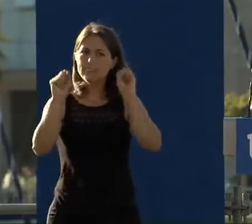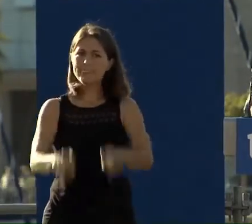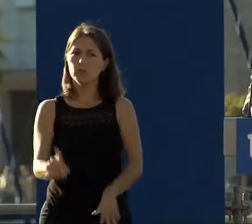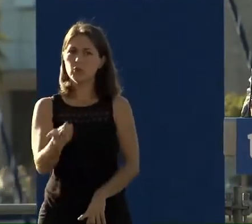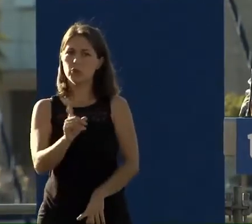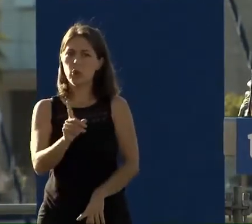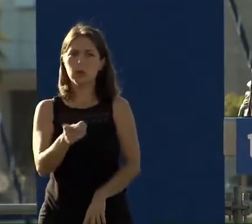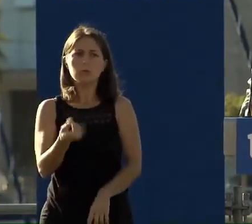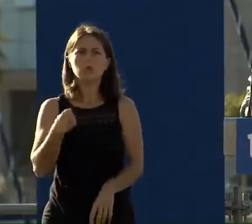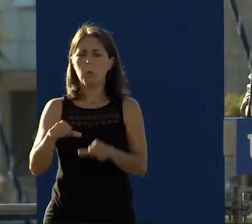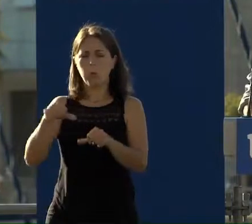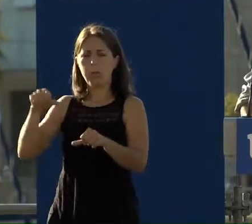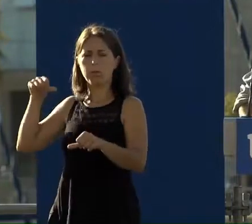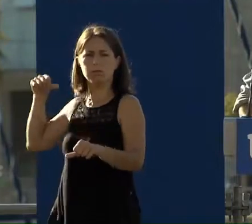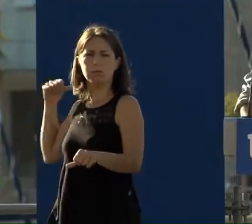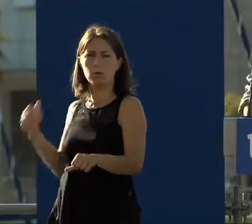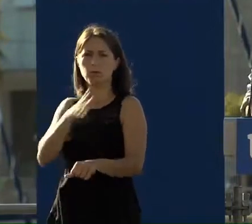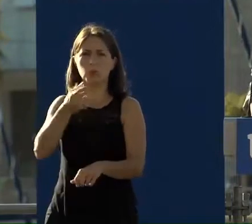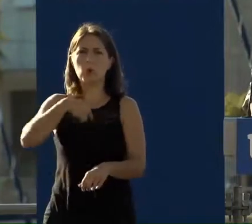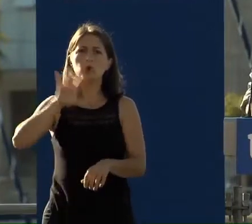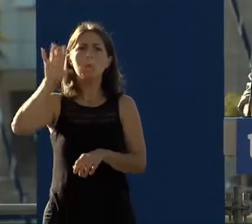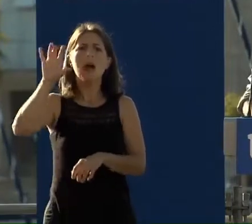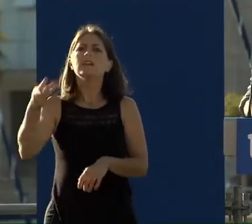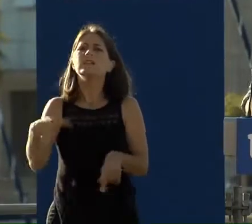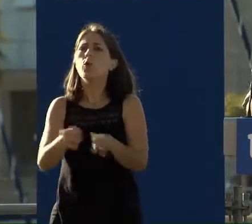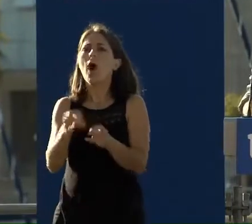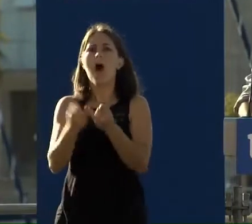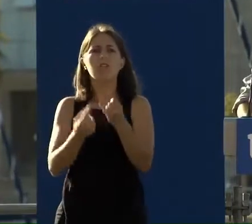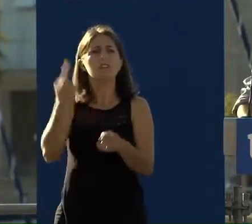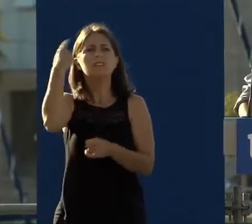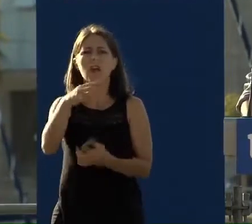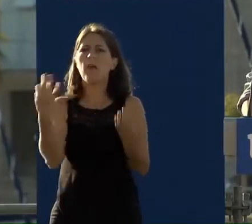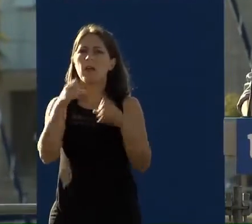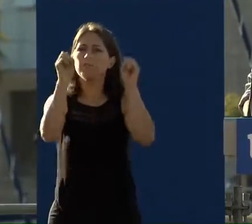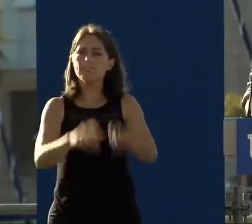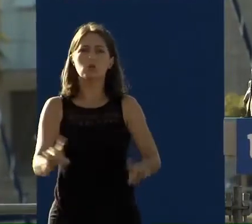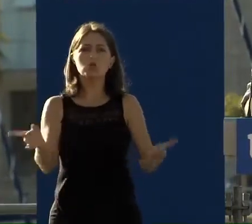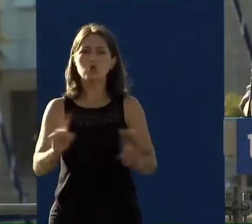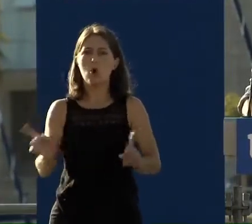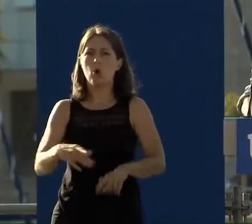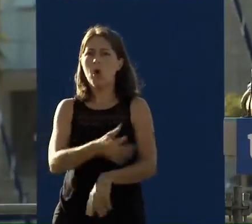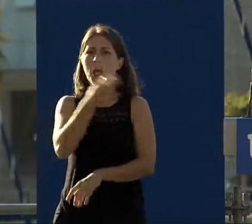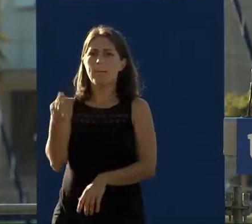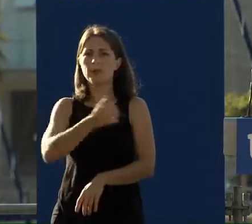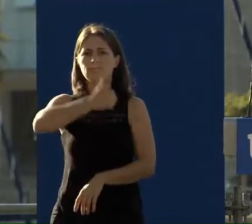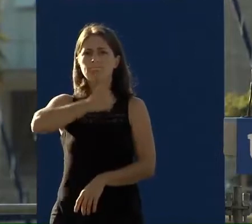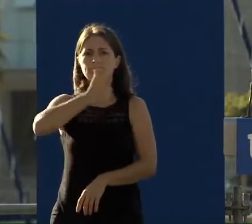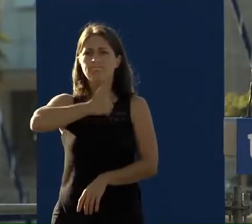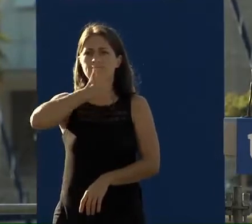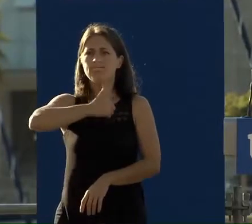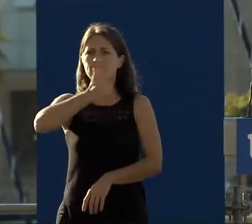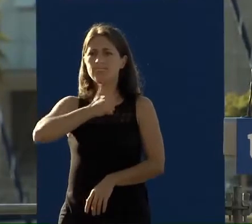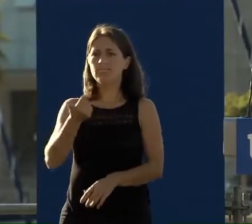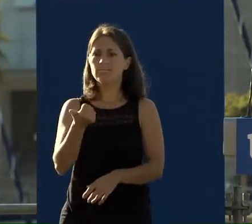rendida, como tantas veces, porque a xente do noso país, se algo sabe, é de non rendirse, se algo sabe, é de non resistir. Polo